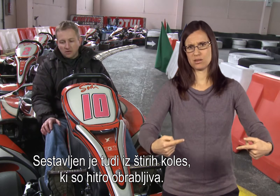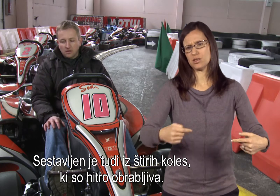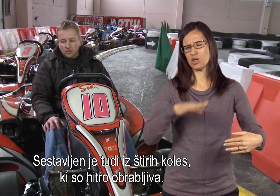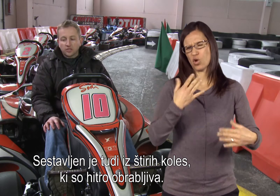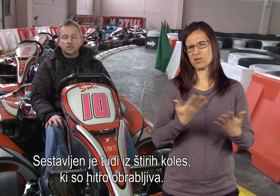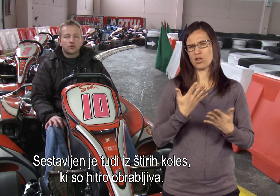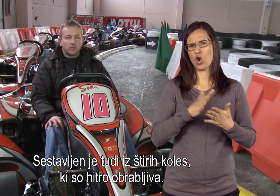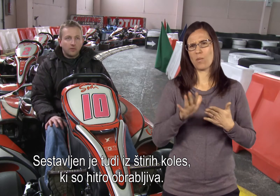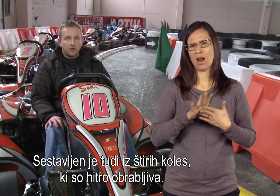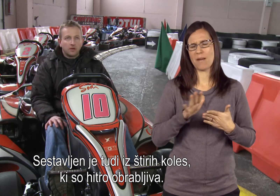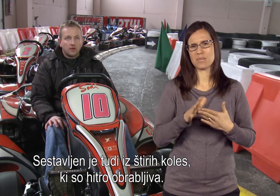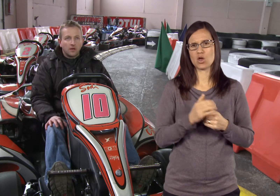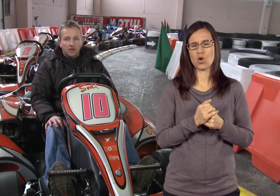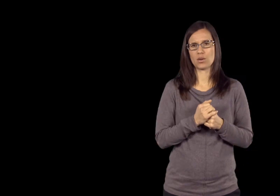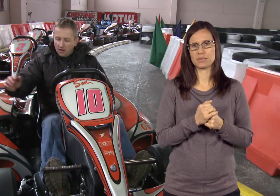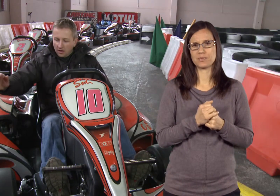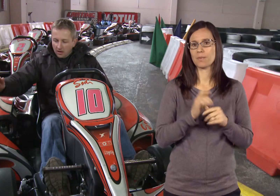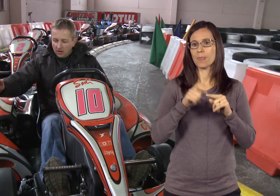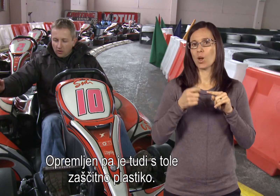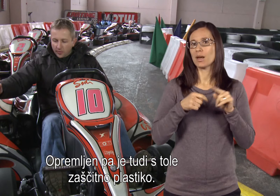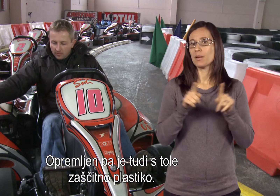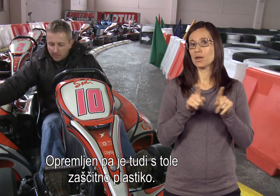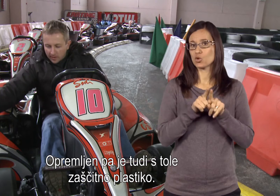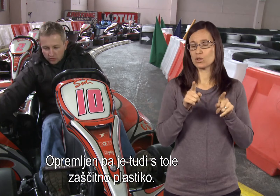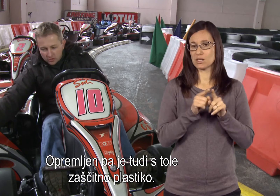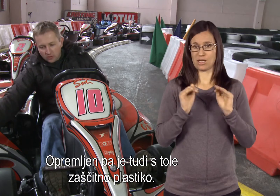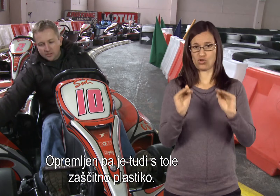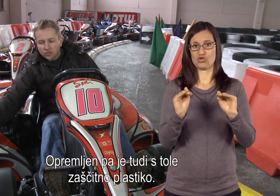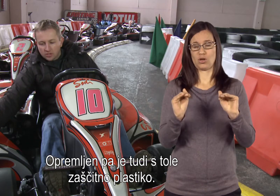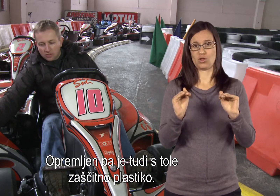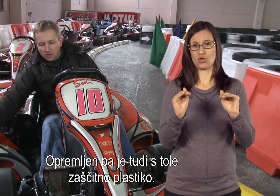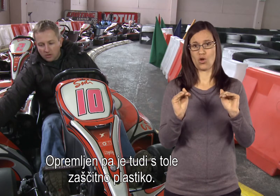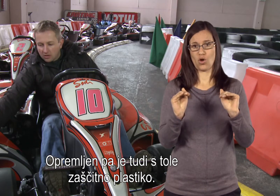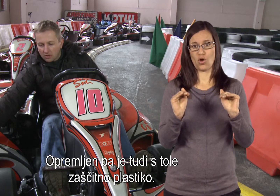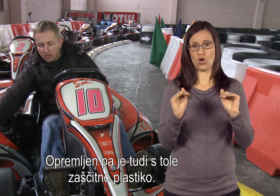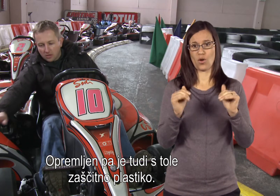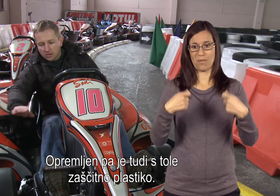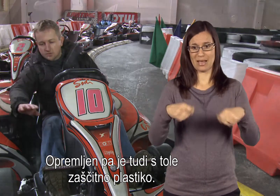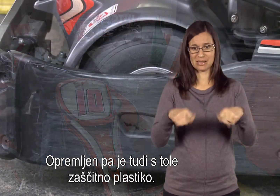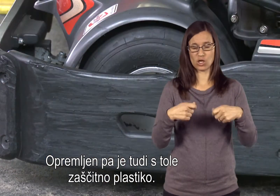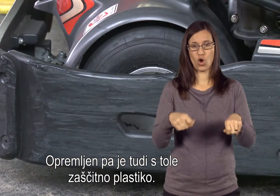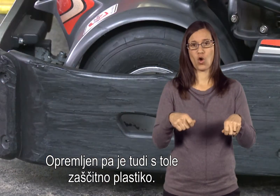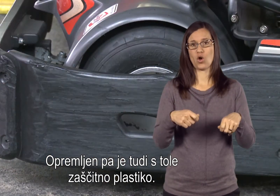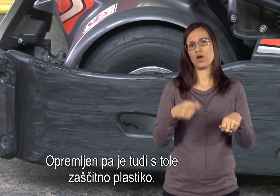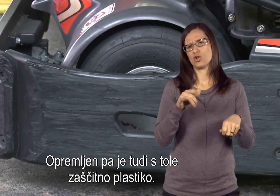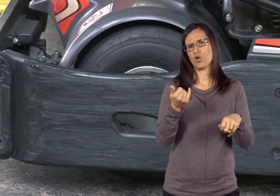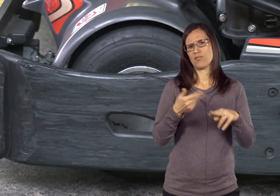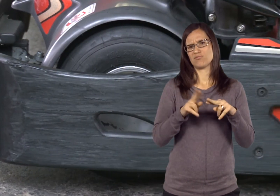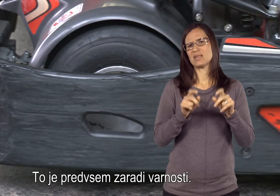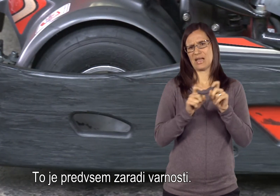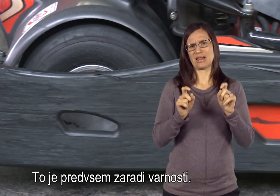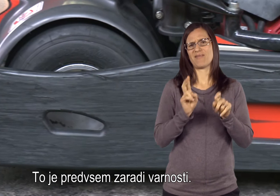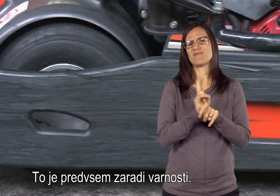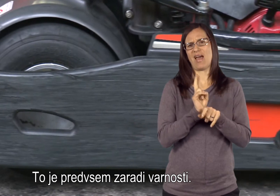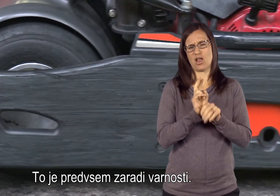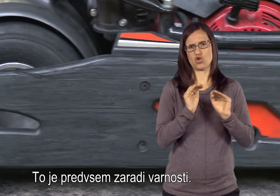kar dosti hitro obrabijo. Opremljen pa je tudi s tole zaščitno plastiko, to je